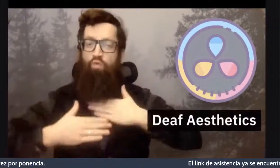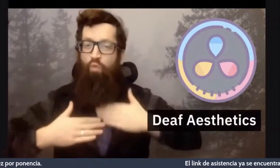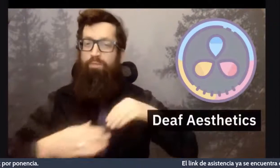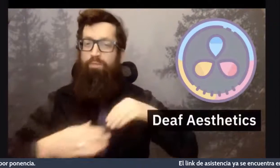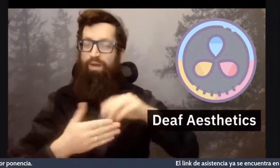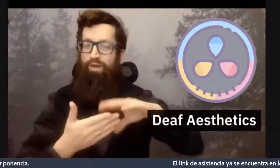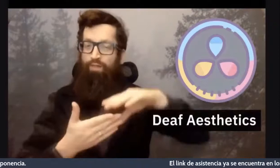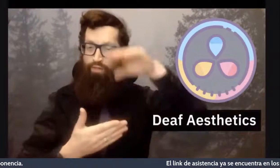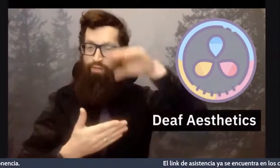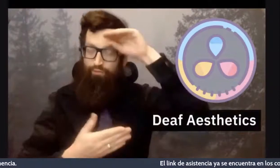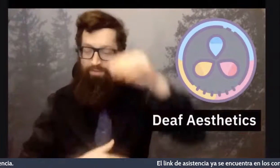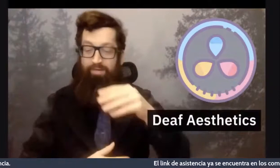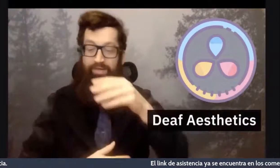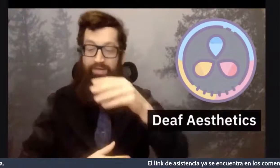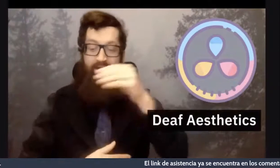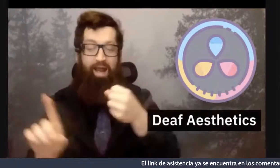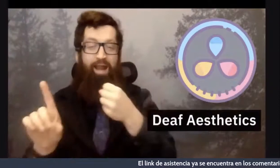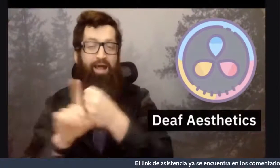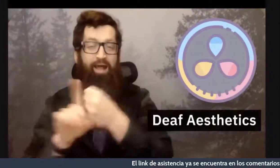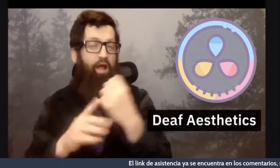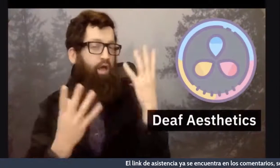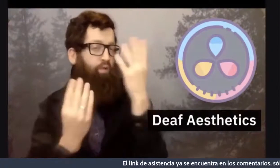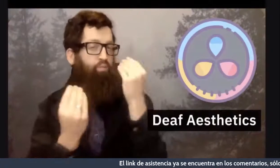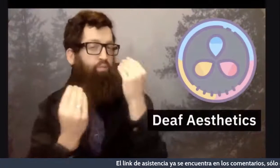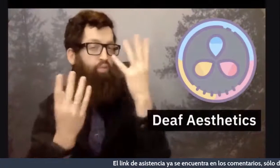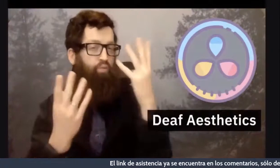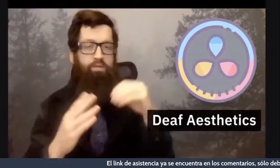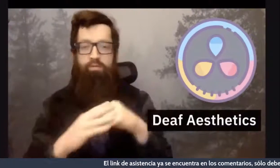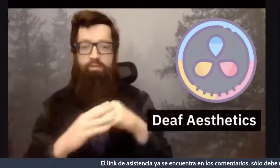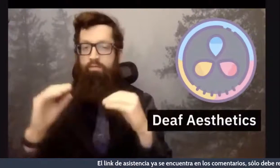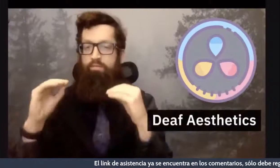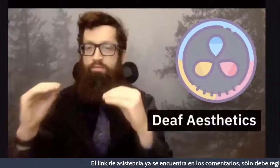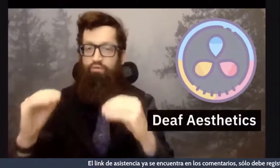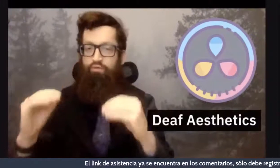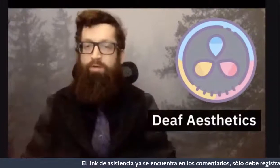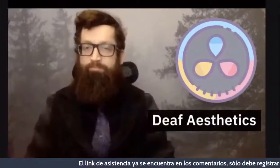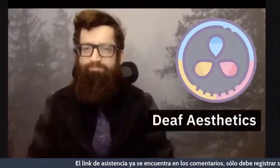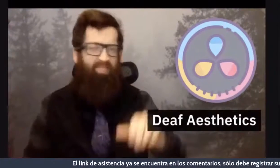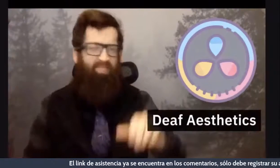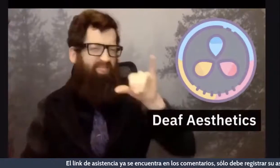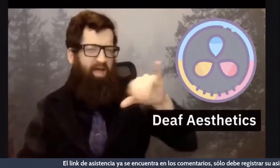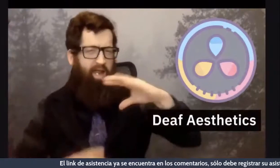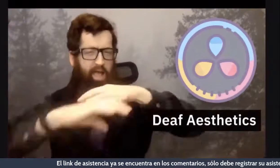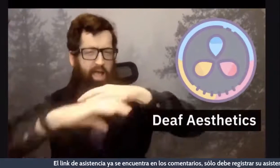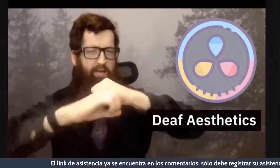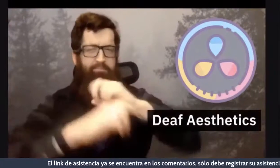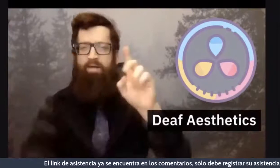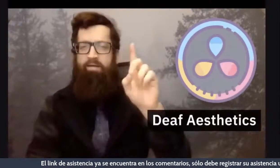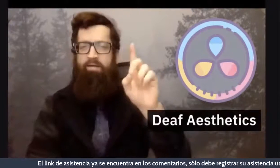y mejorarse, que haya una hermosura en la enseñanza, en esta estética de la sordera.